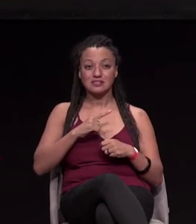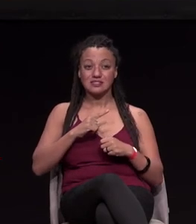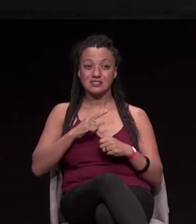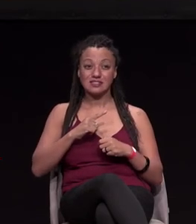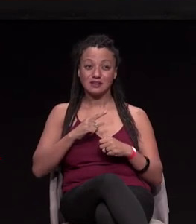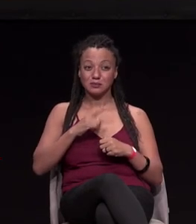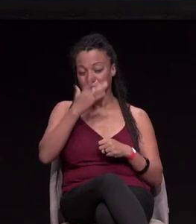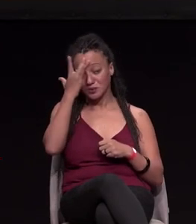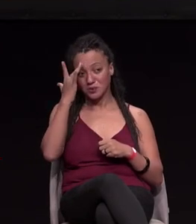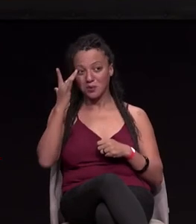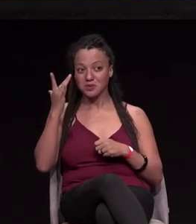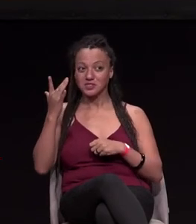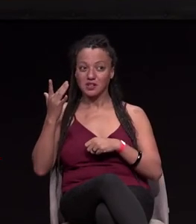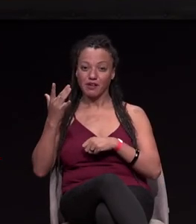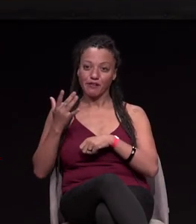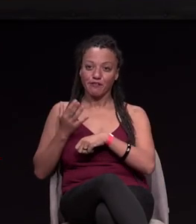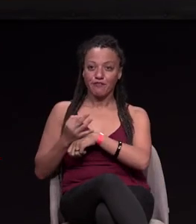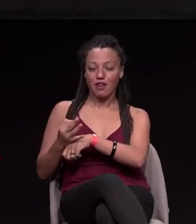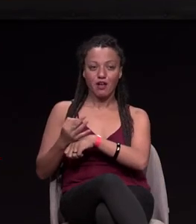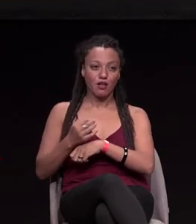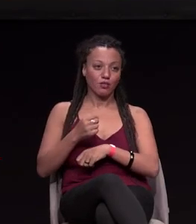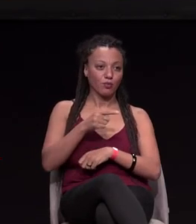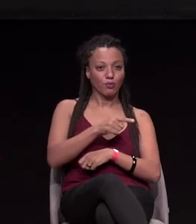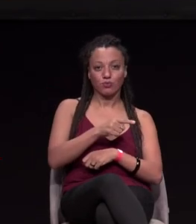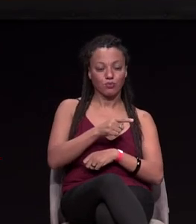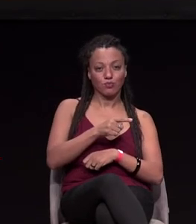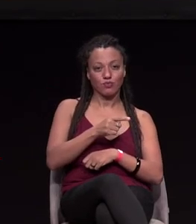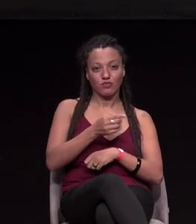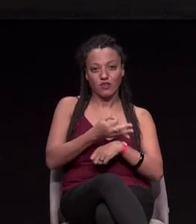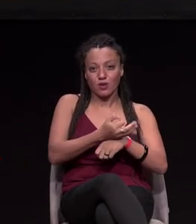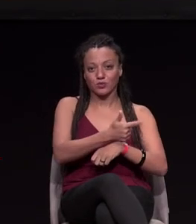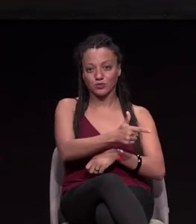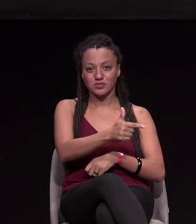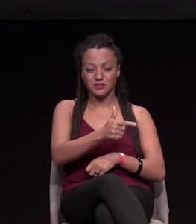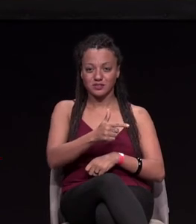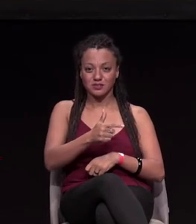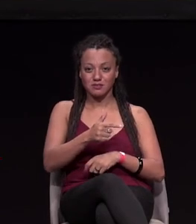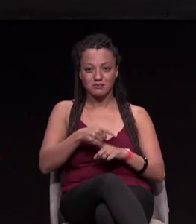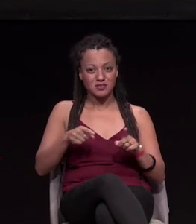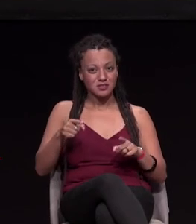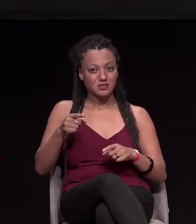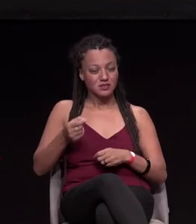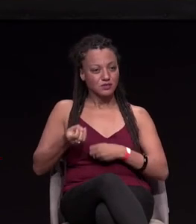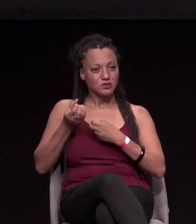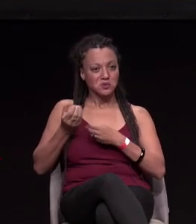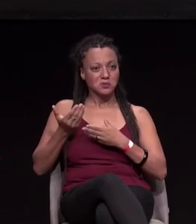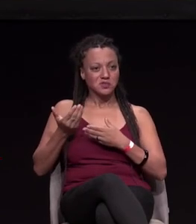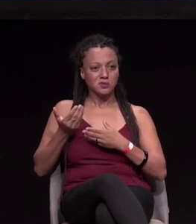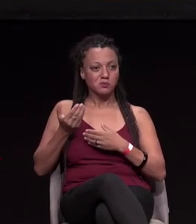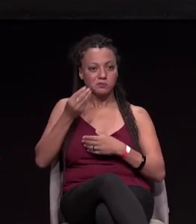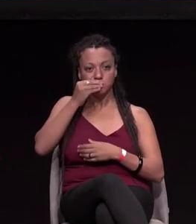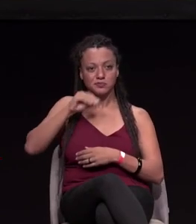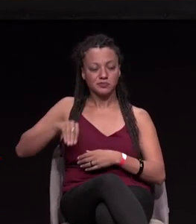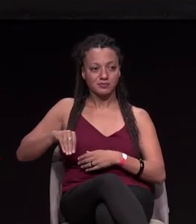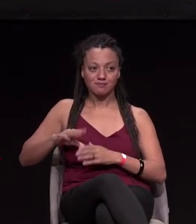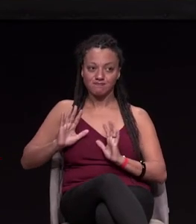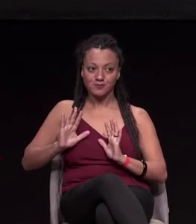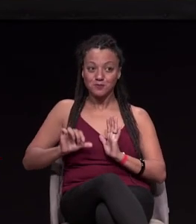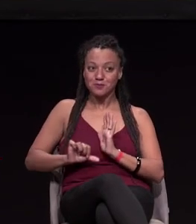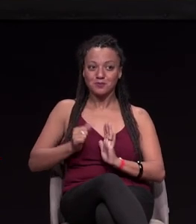que é feriado outra solução tal e essa formação de base não fica um pouco de lado então eu acredito que começa por